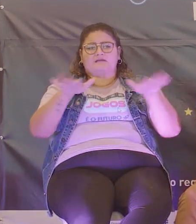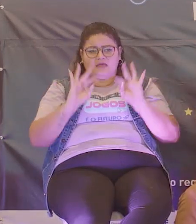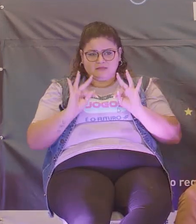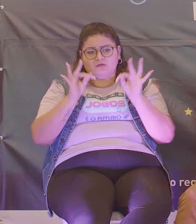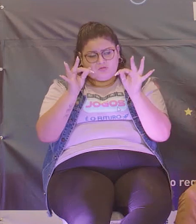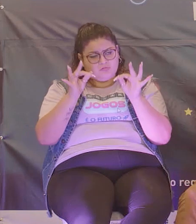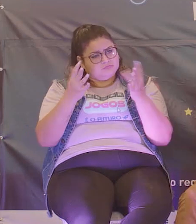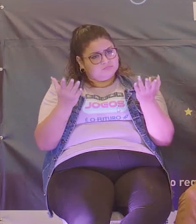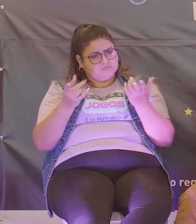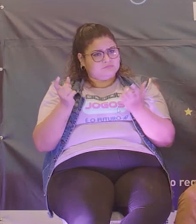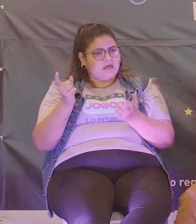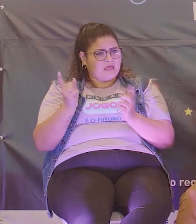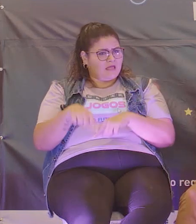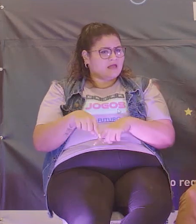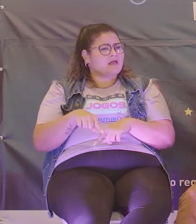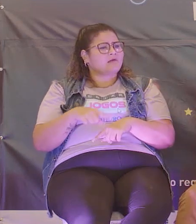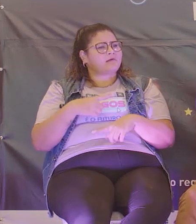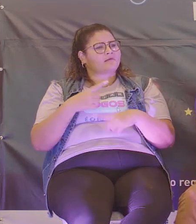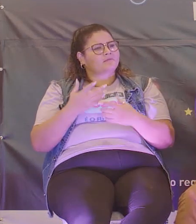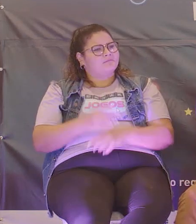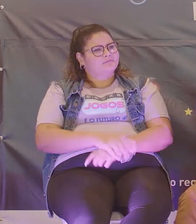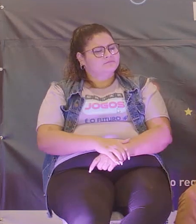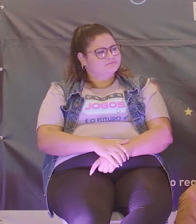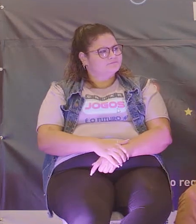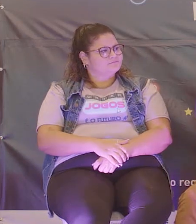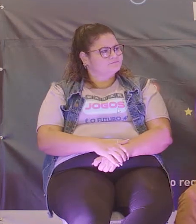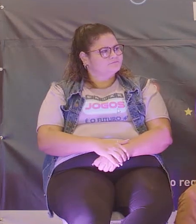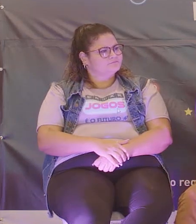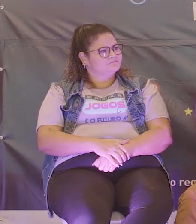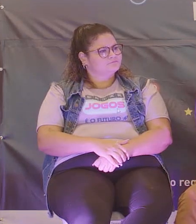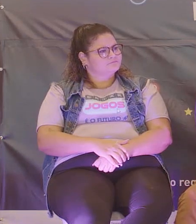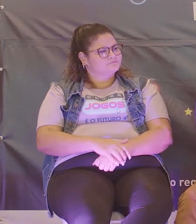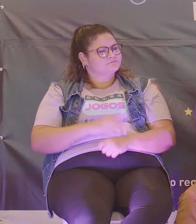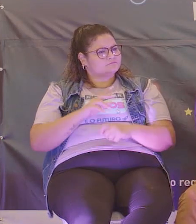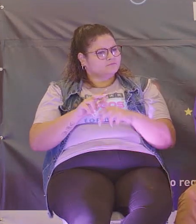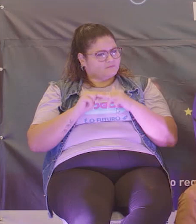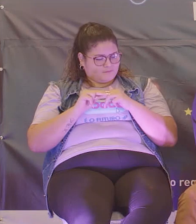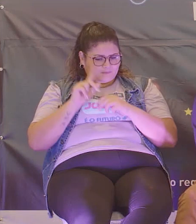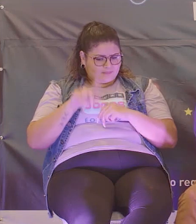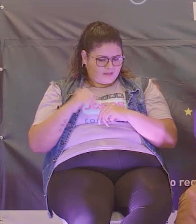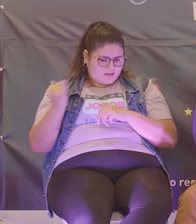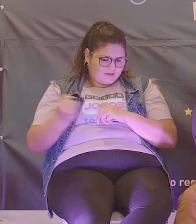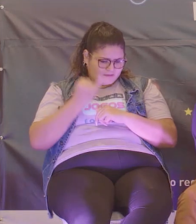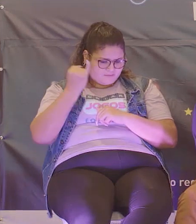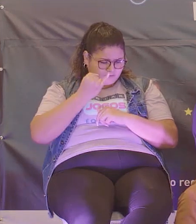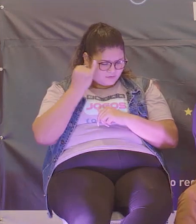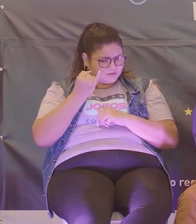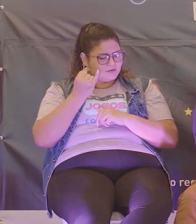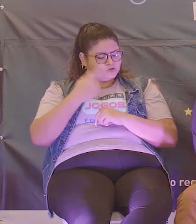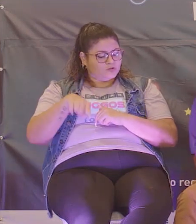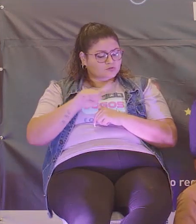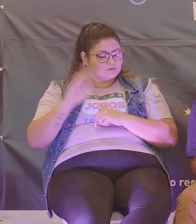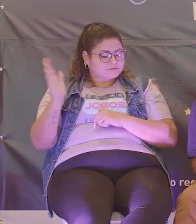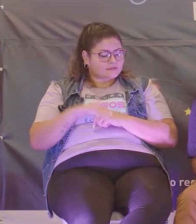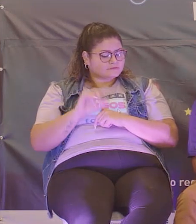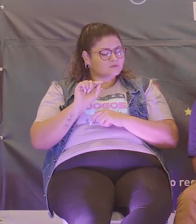tem como não ressaltar a importância disso, né? Só te cortando, é realmente muito importante a gente trazer,